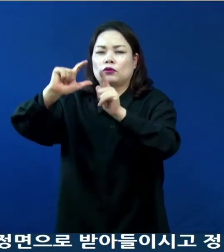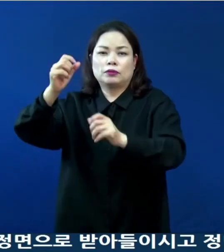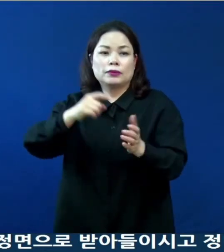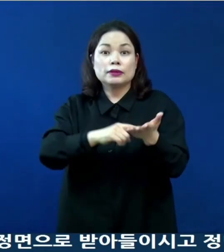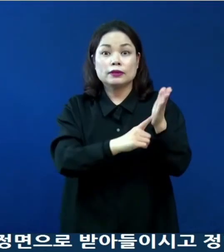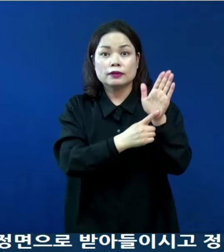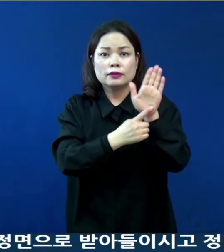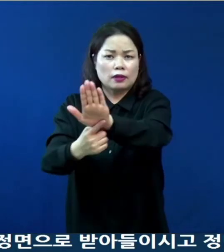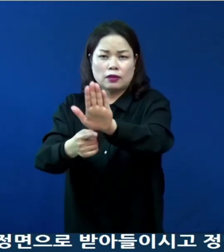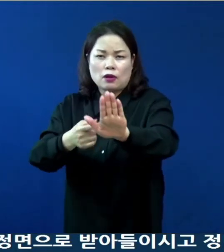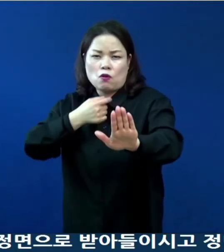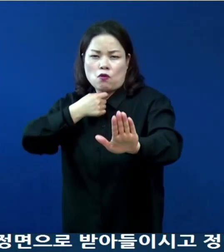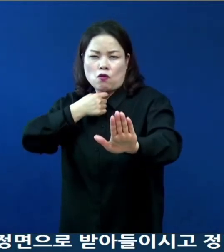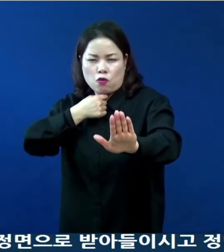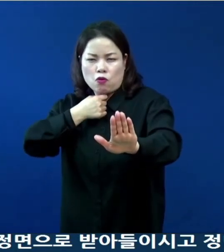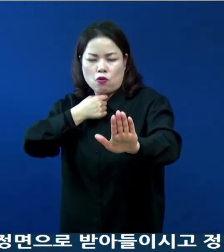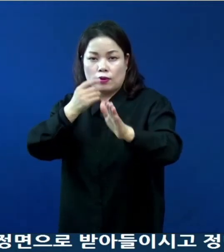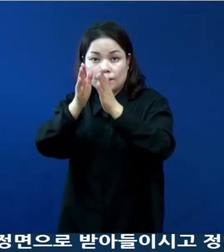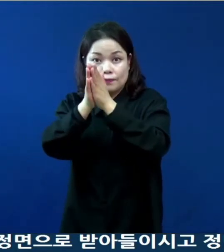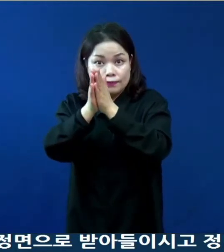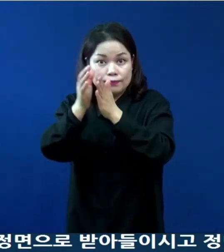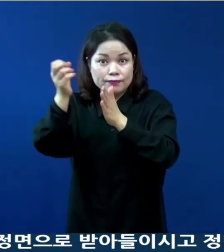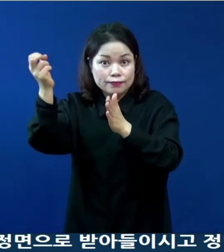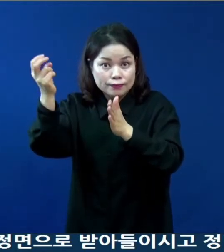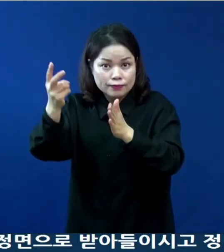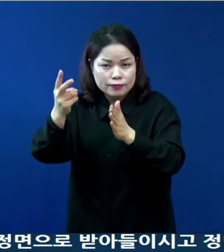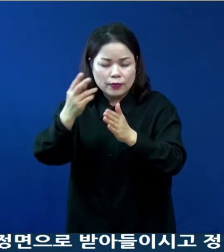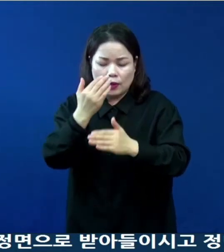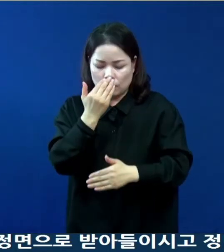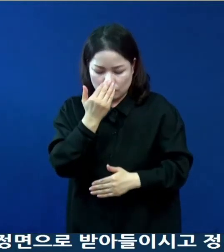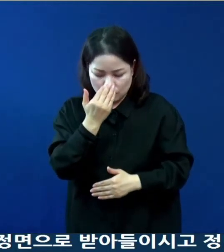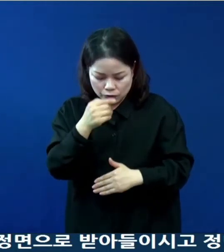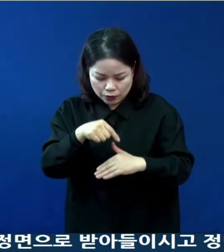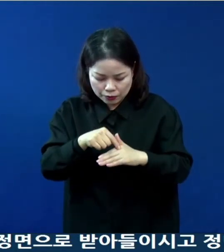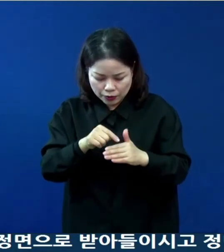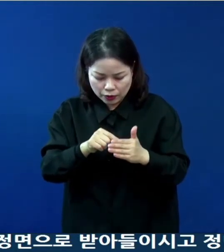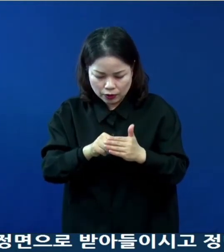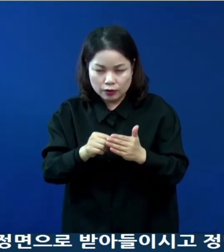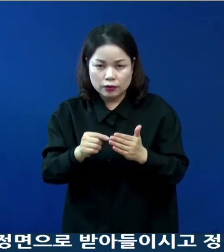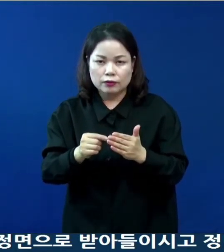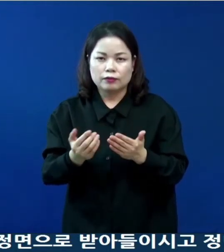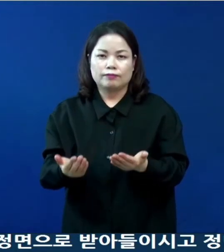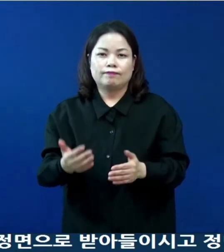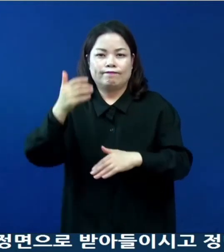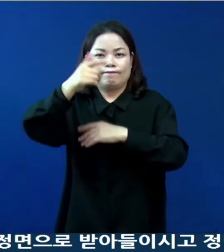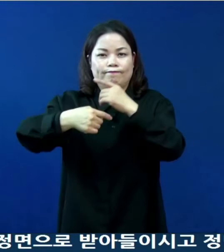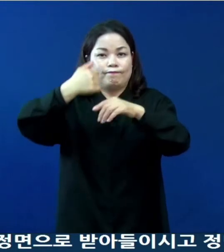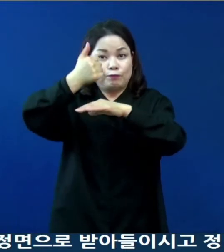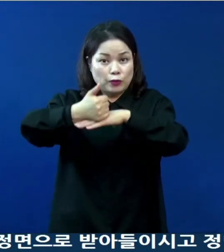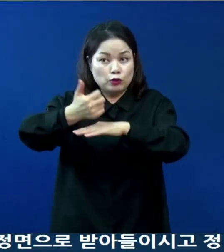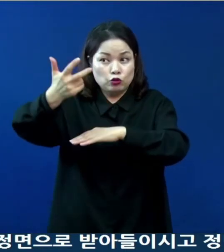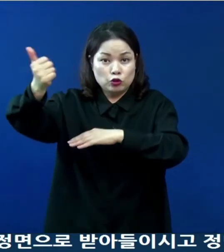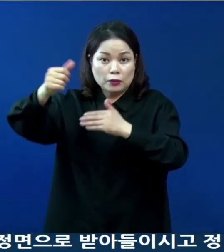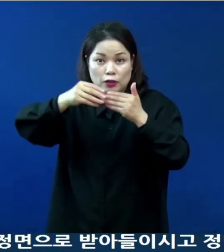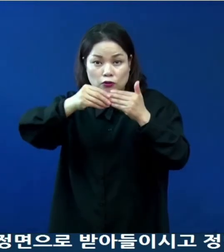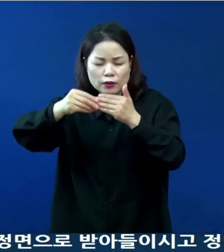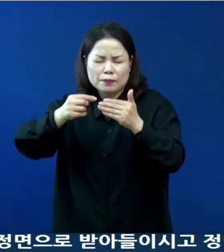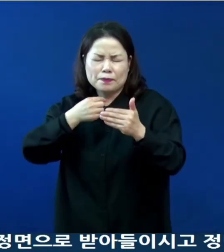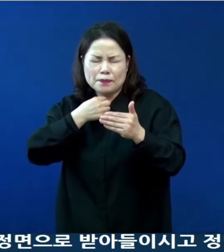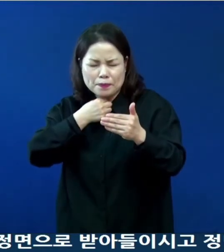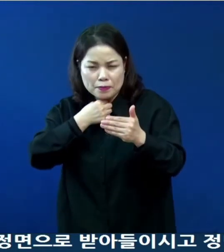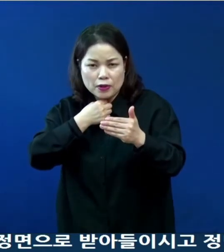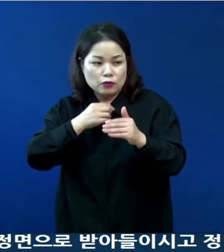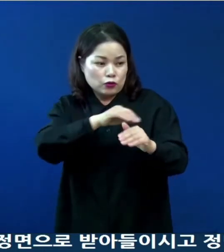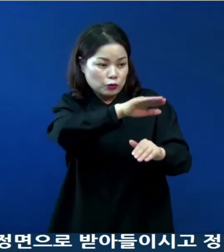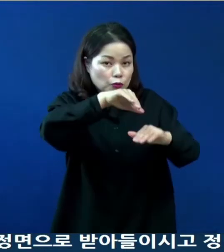비춰지기를 소원합니다 라고 기도하시며 겸손한 마음으로 올 연말을 보내시며 주님의 인도하심을 구하는